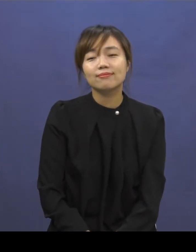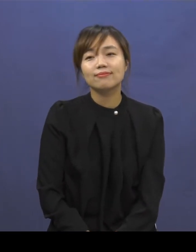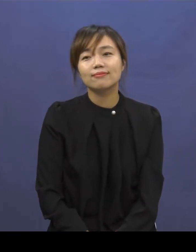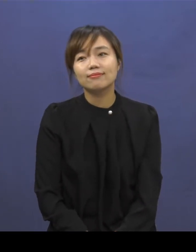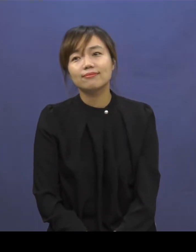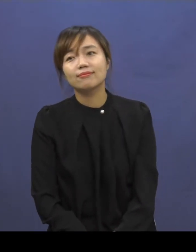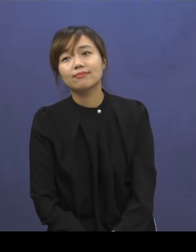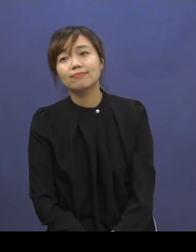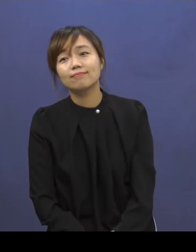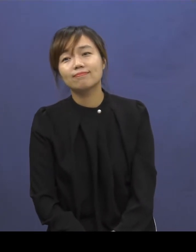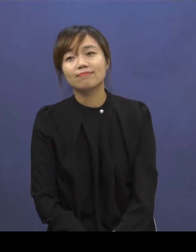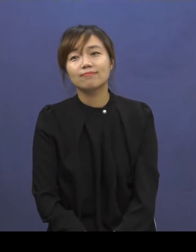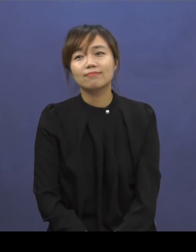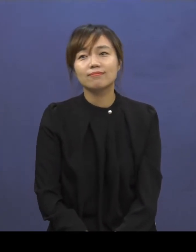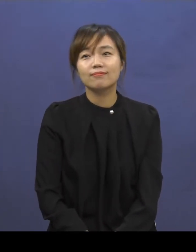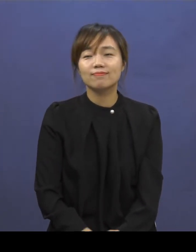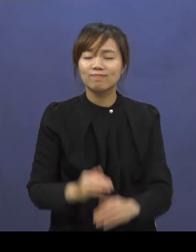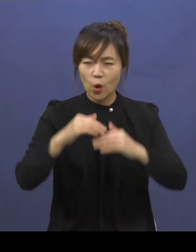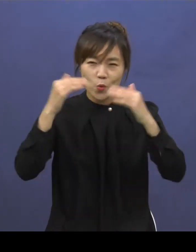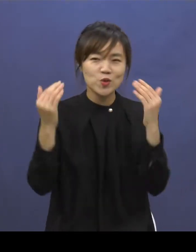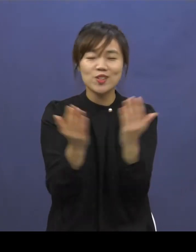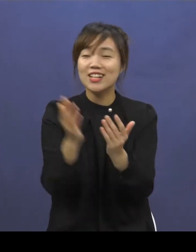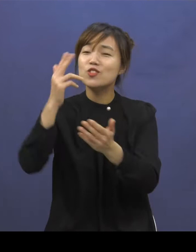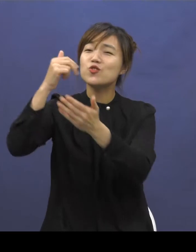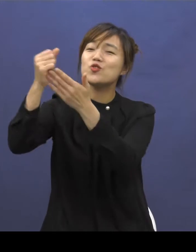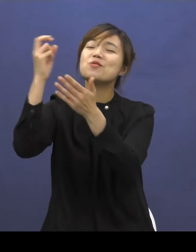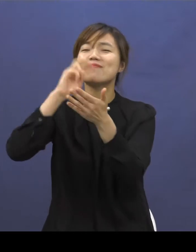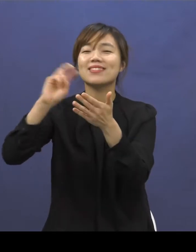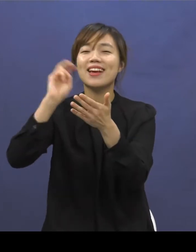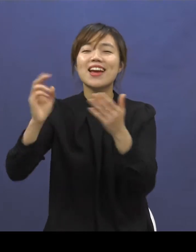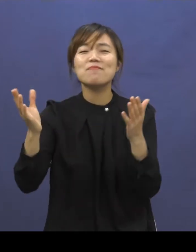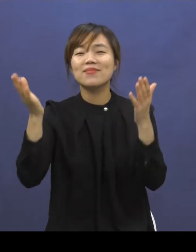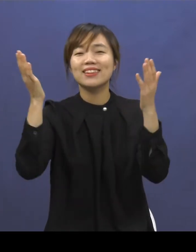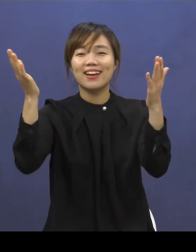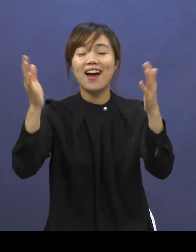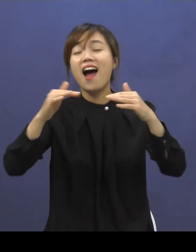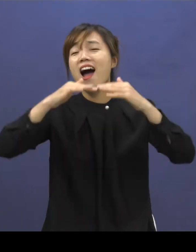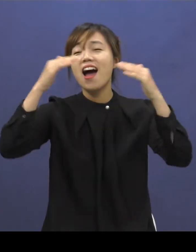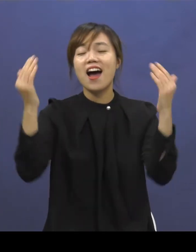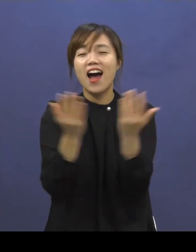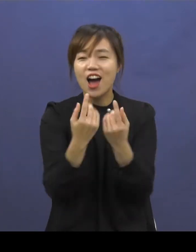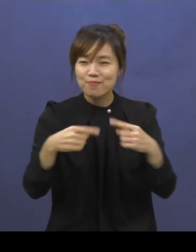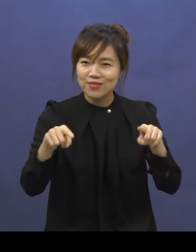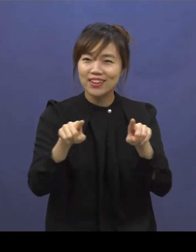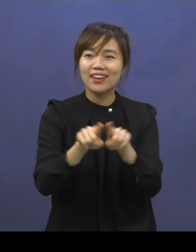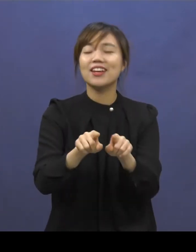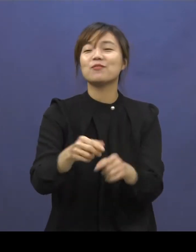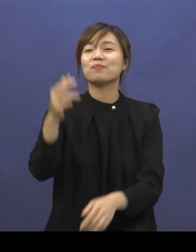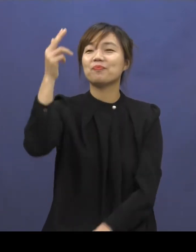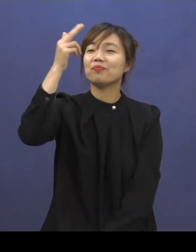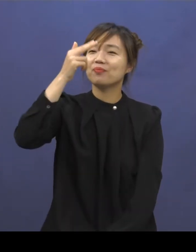우리를 온전케 하신 주님의 이름을 찬양합니다. 우리 다 함께 주를 봅니다.